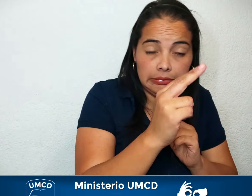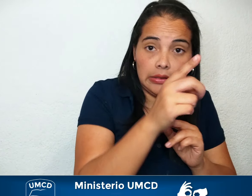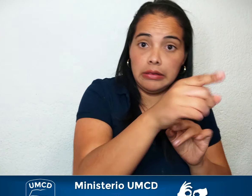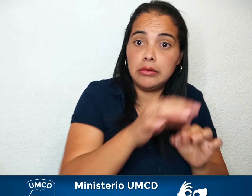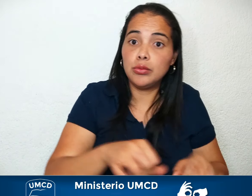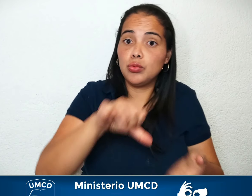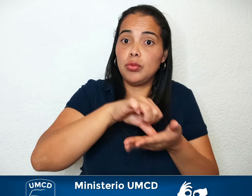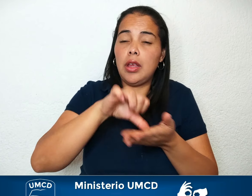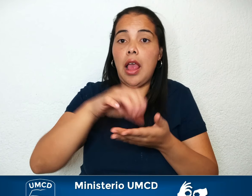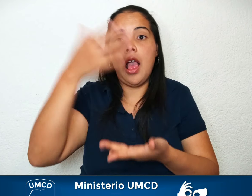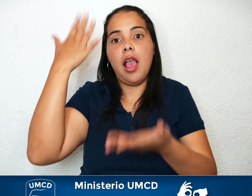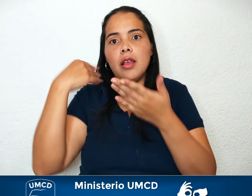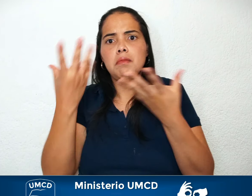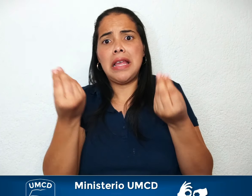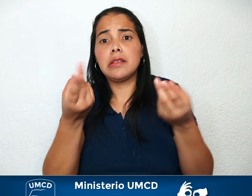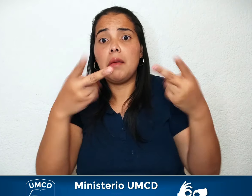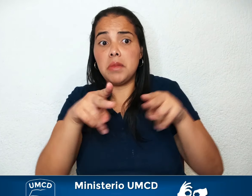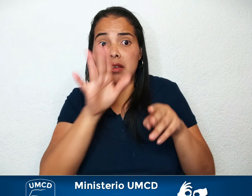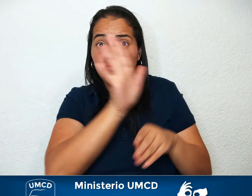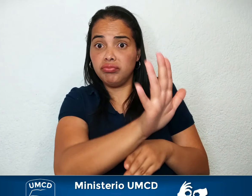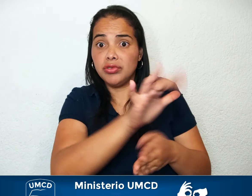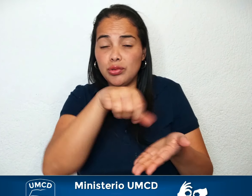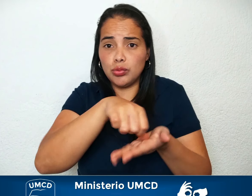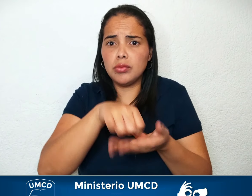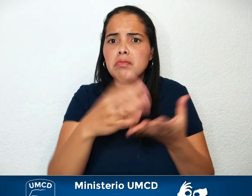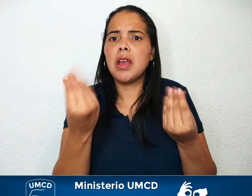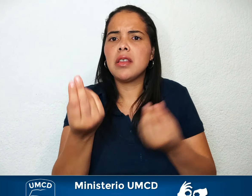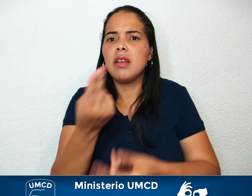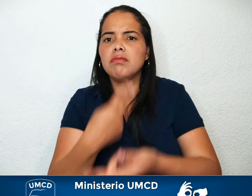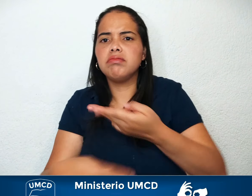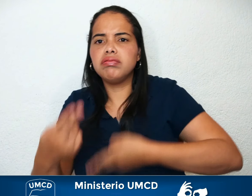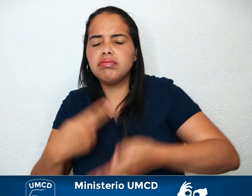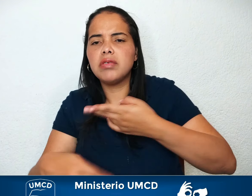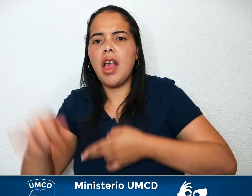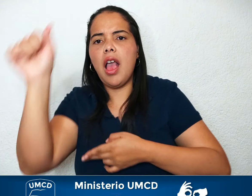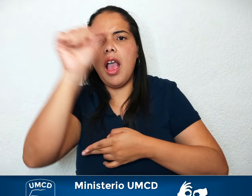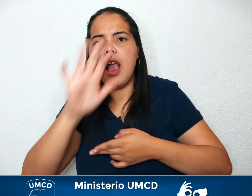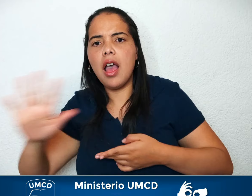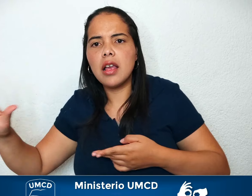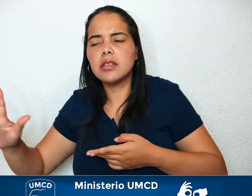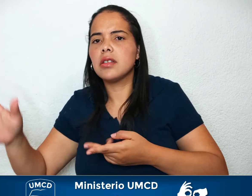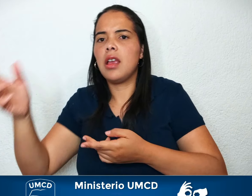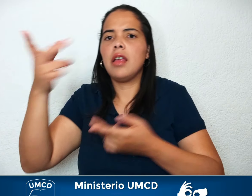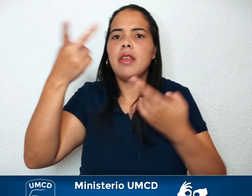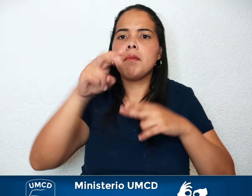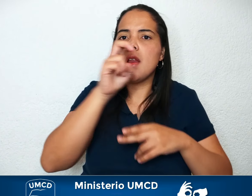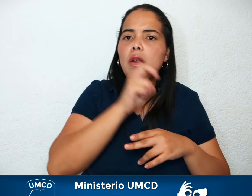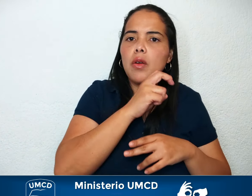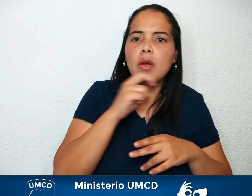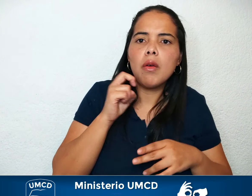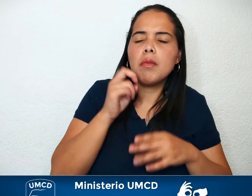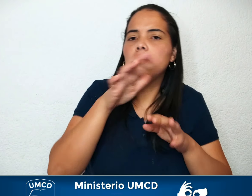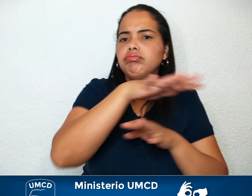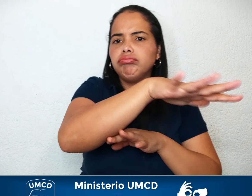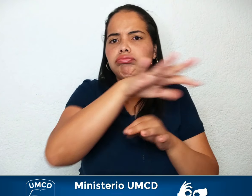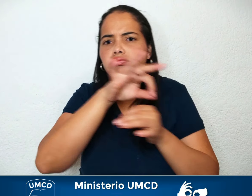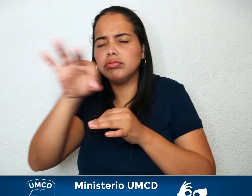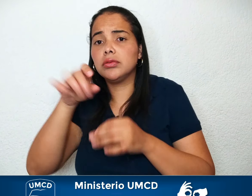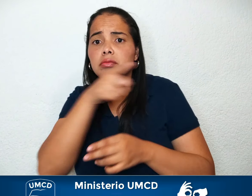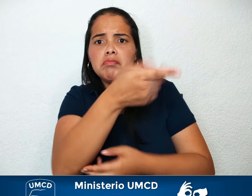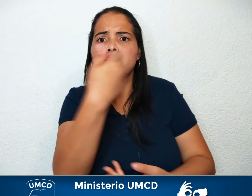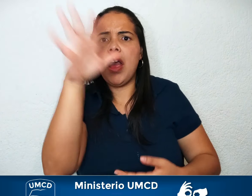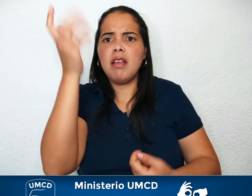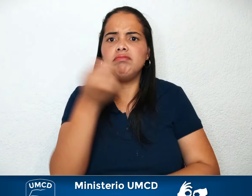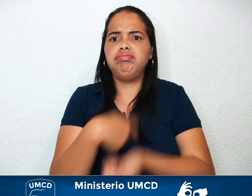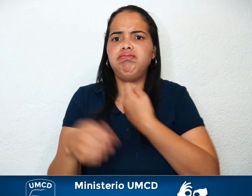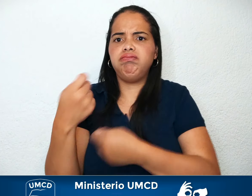mucho el comercio que existía entre el Asia y la misma Roma. Era una